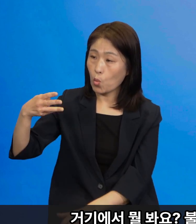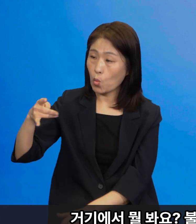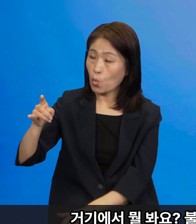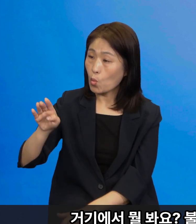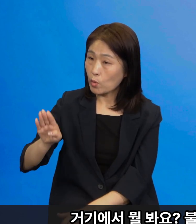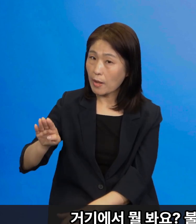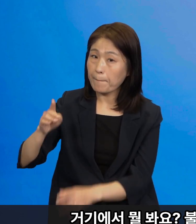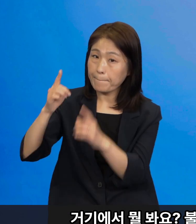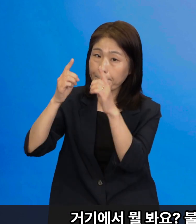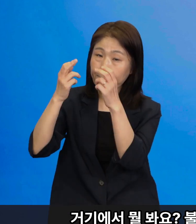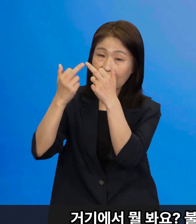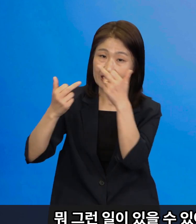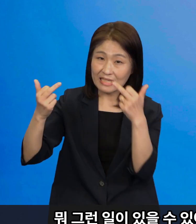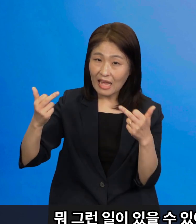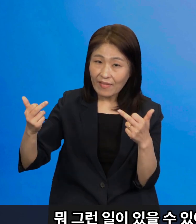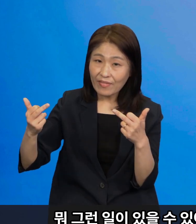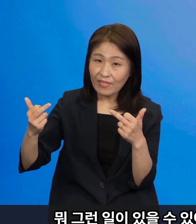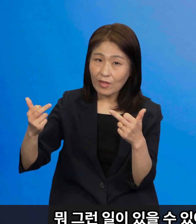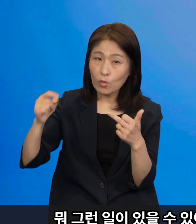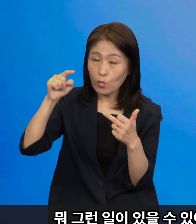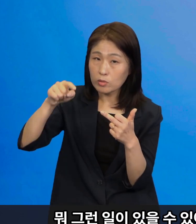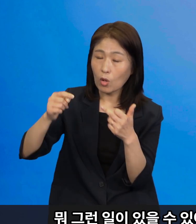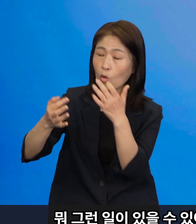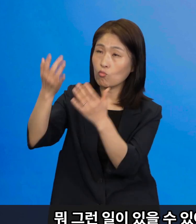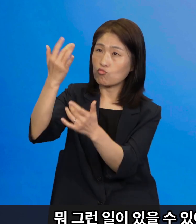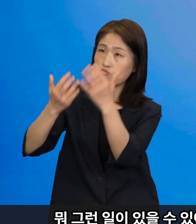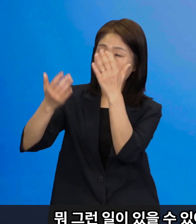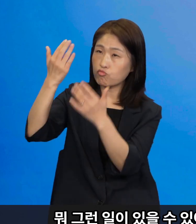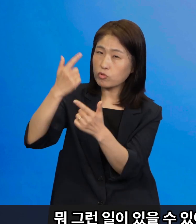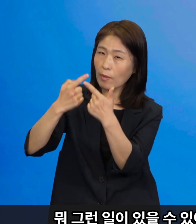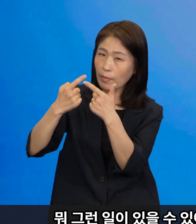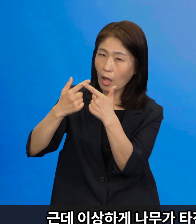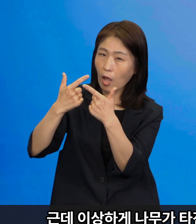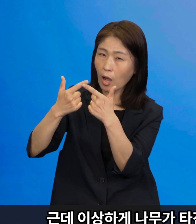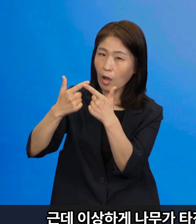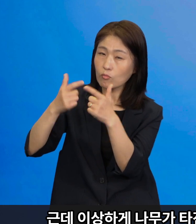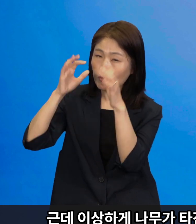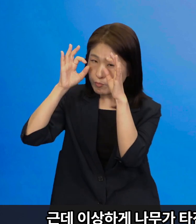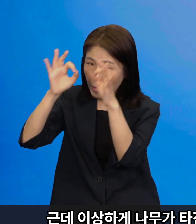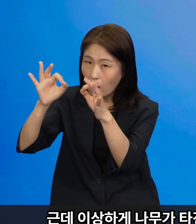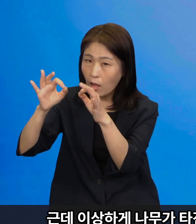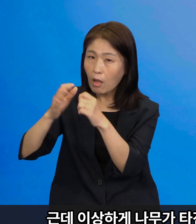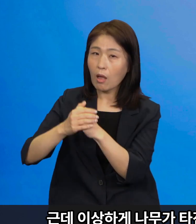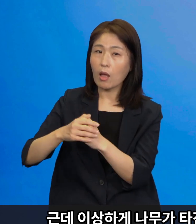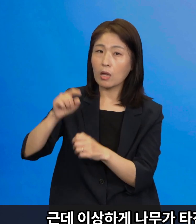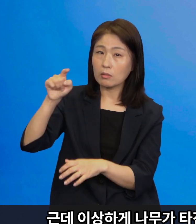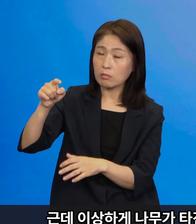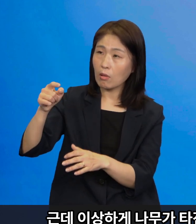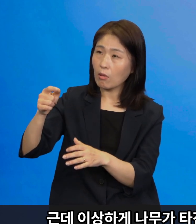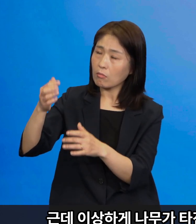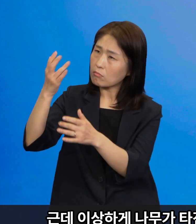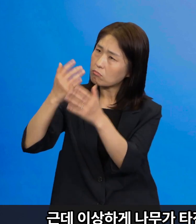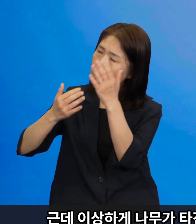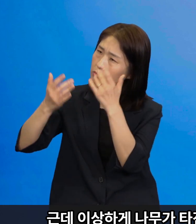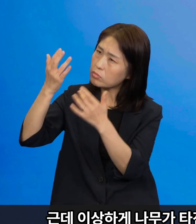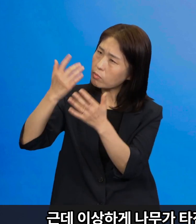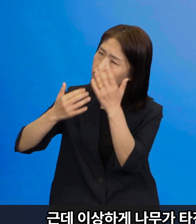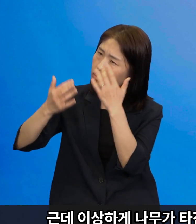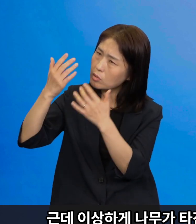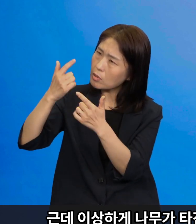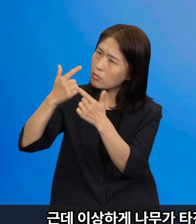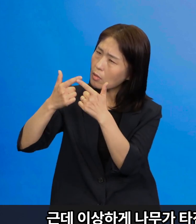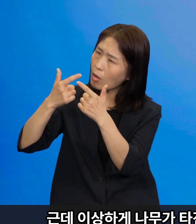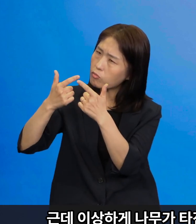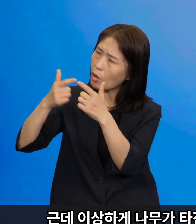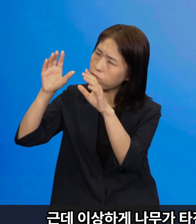불타는 떨기나무를 우연히 발견해요. 뭐 그런 일이 있을 수 있어요. 번개치고 그럼 불이 나거든요. 근데 이상하게 나무가 타진 않아. 이거 뭐지